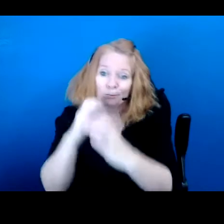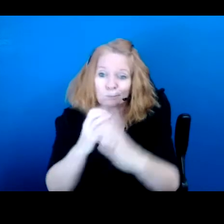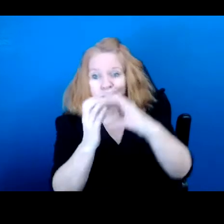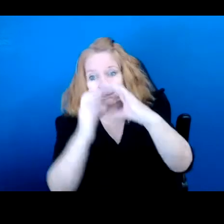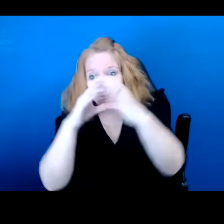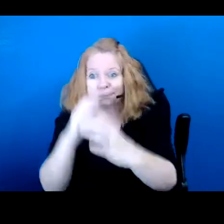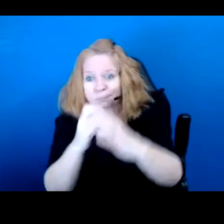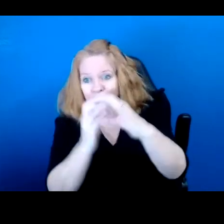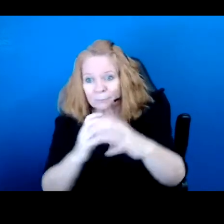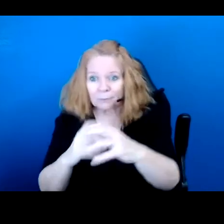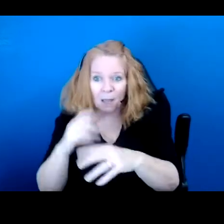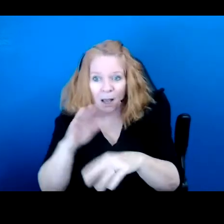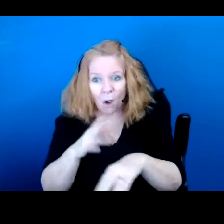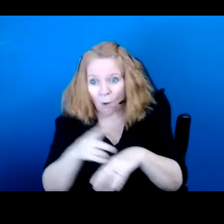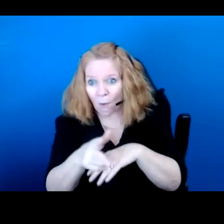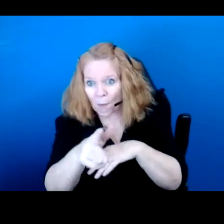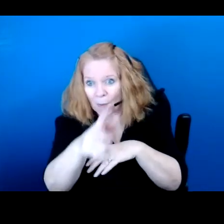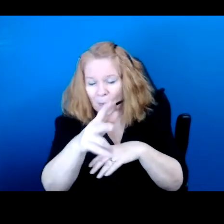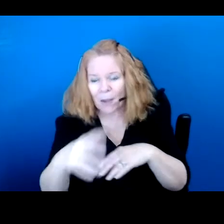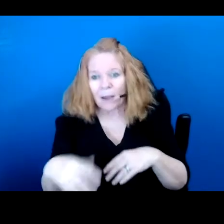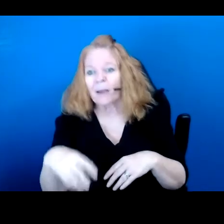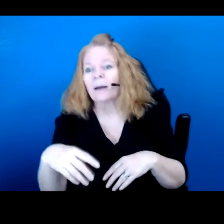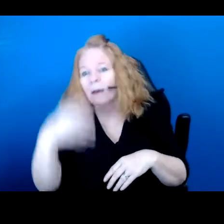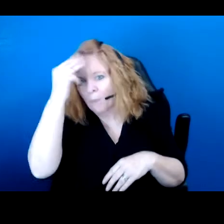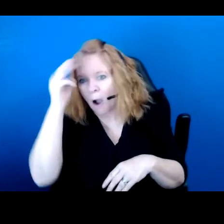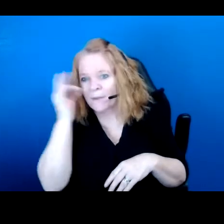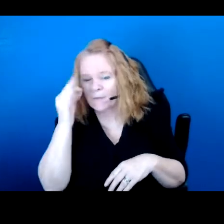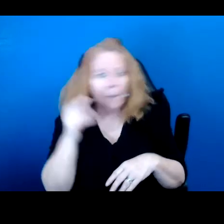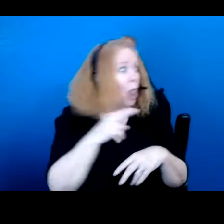vamos por aquí alrededor de las vías del tren